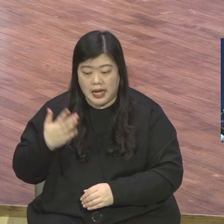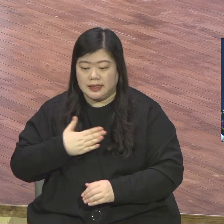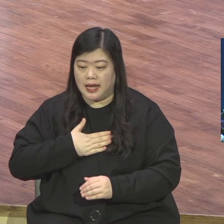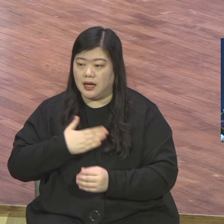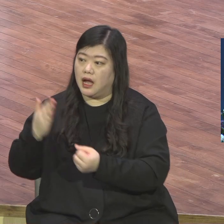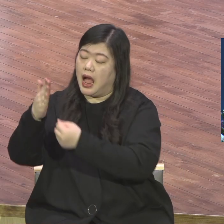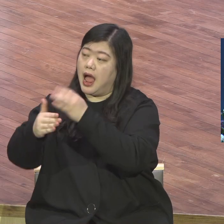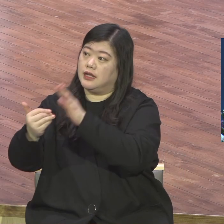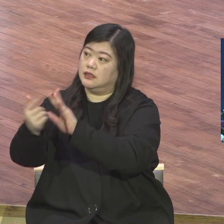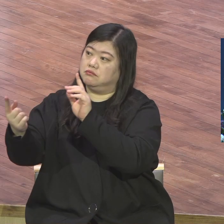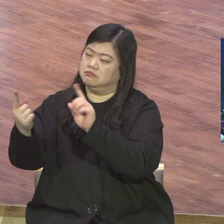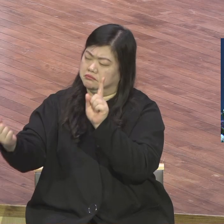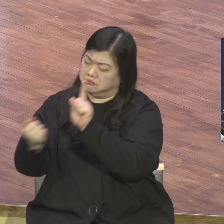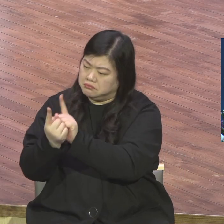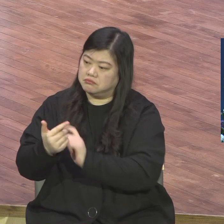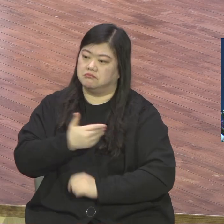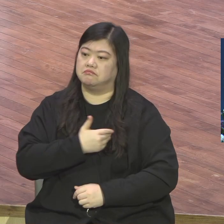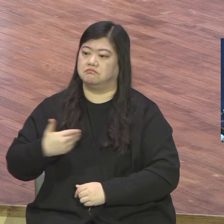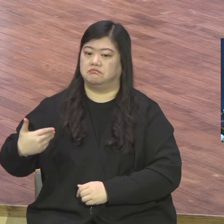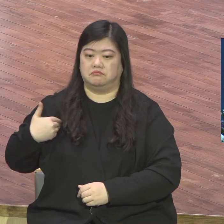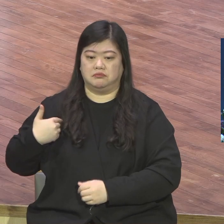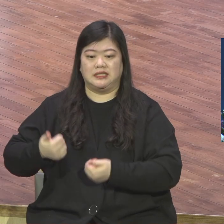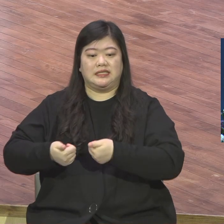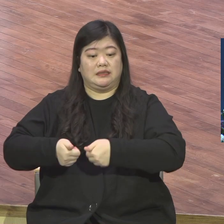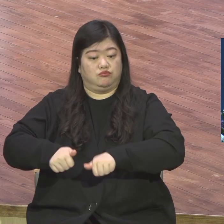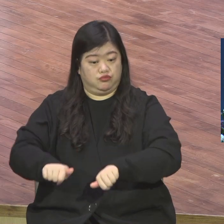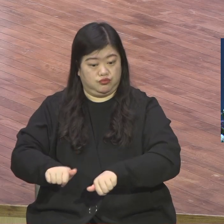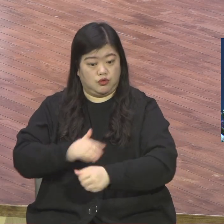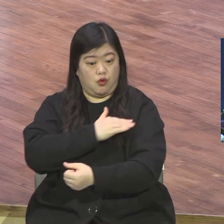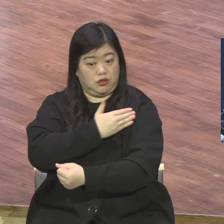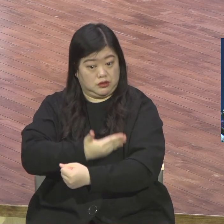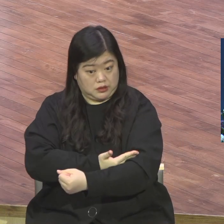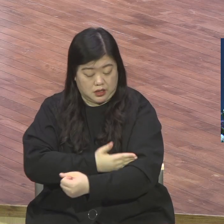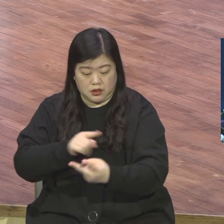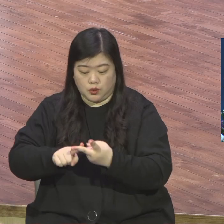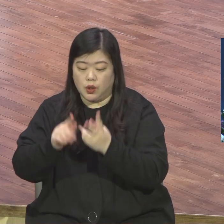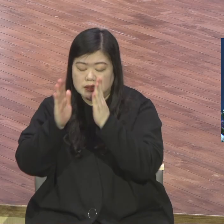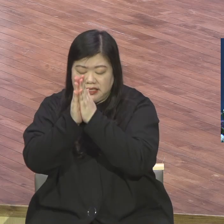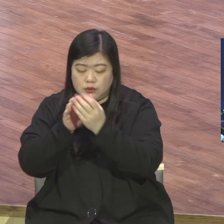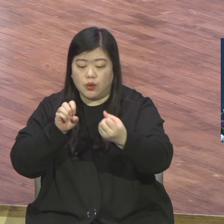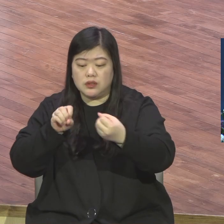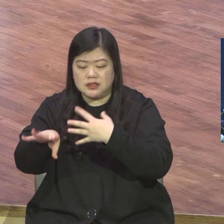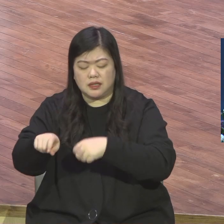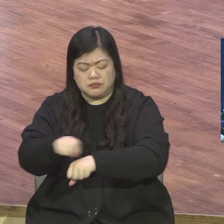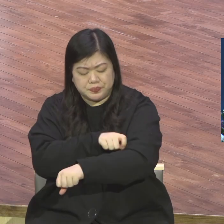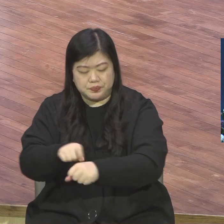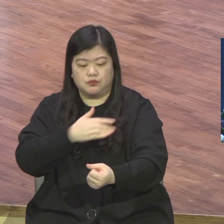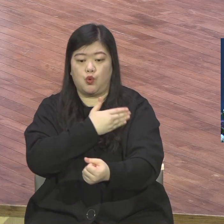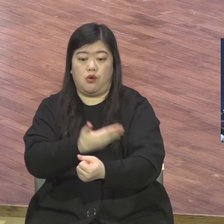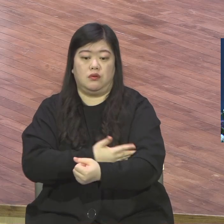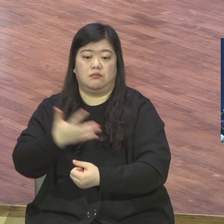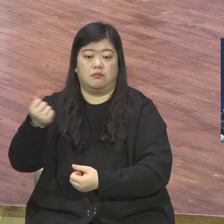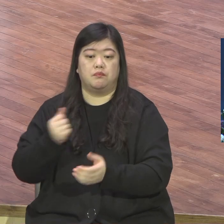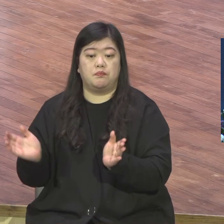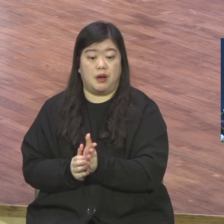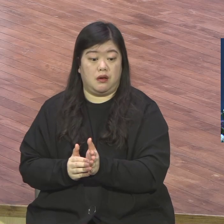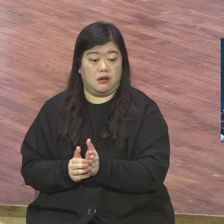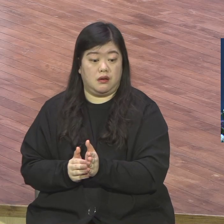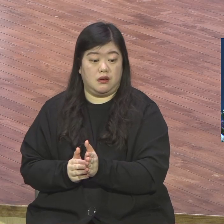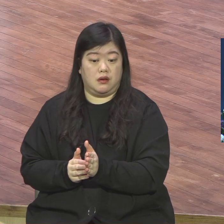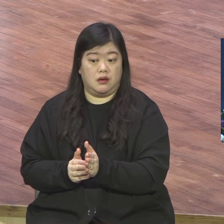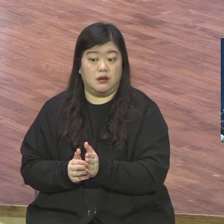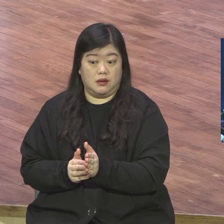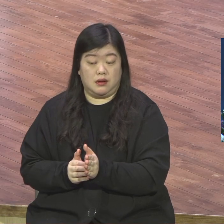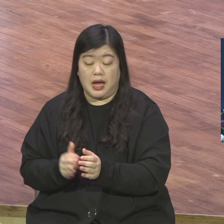되었다. 당당히 하나님 앞에 나와 예배하고 하나님께 간구하고 하나님 응답받을 특권이 있다. 과거